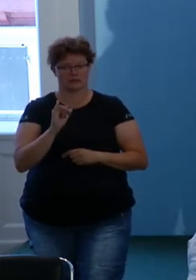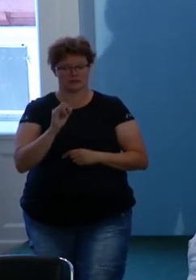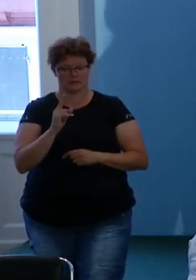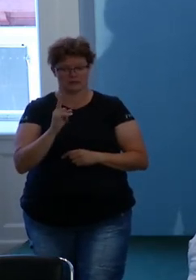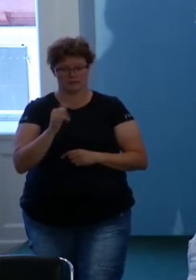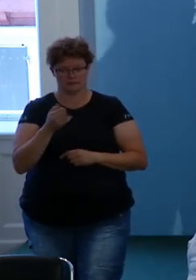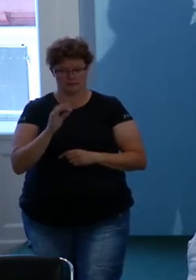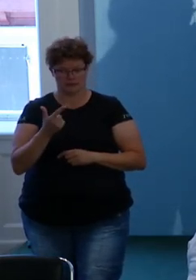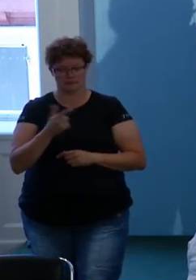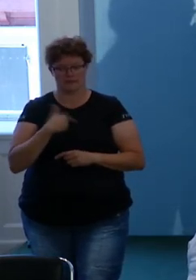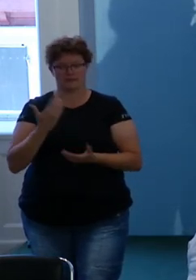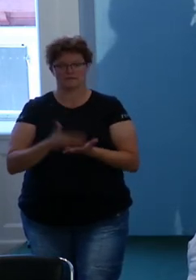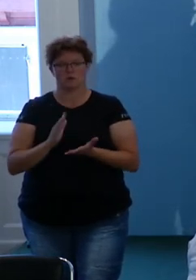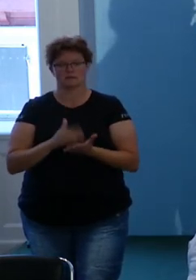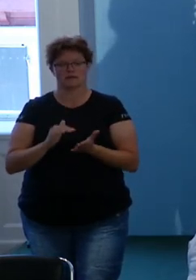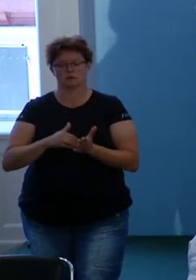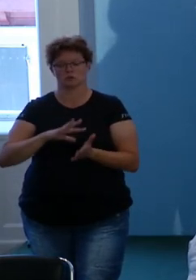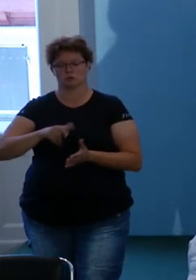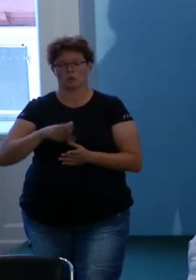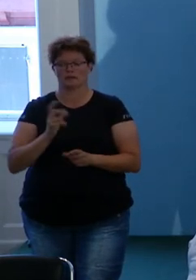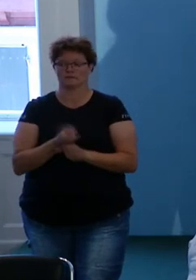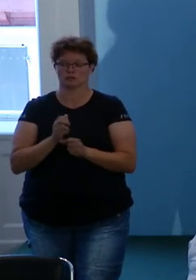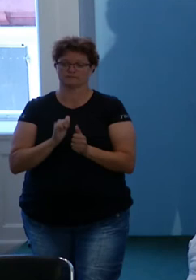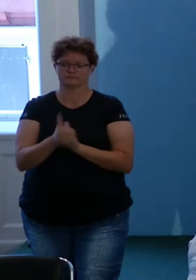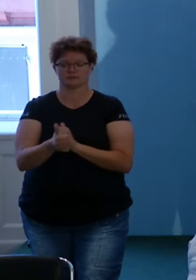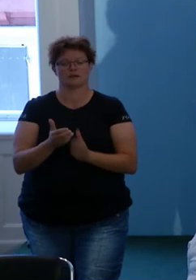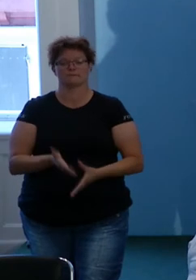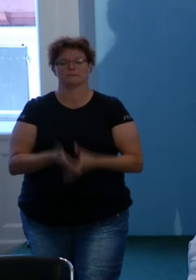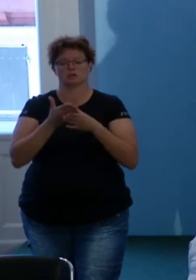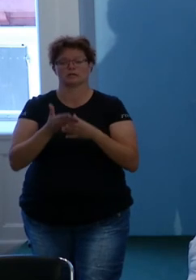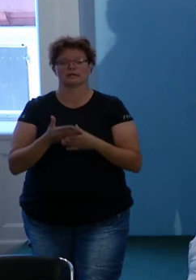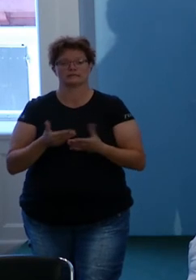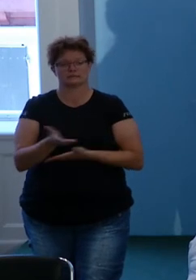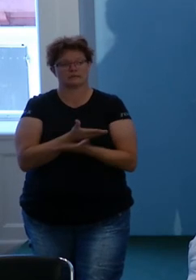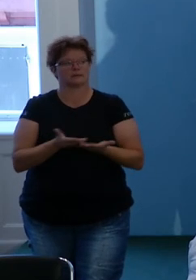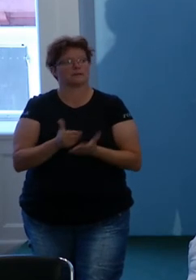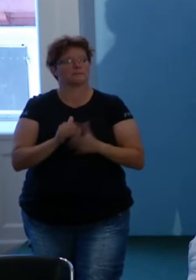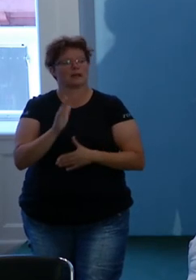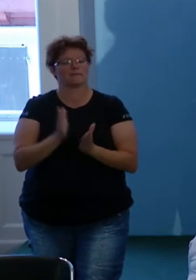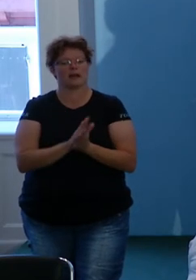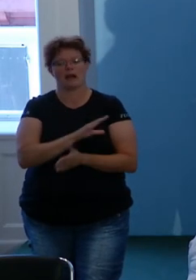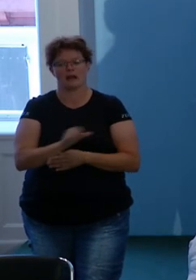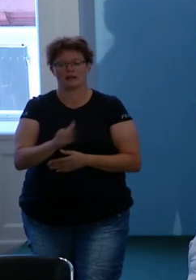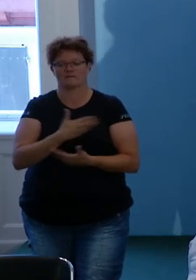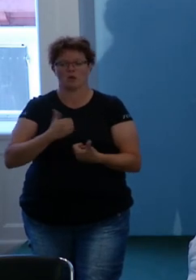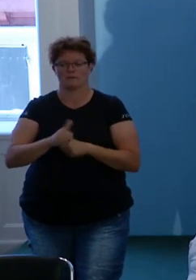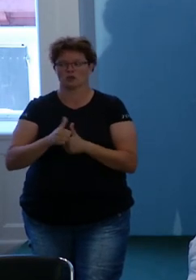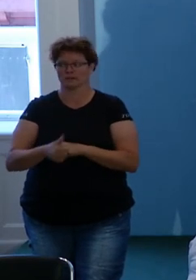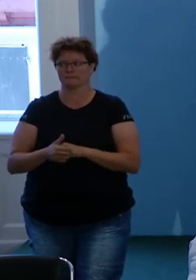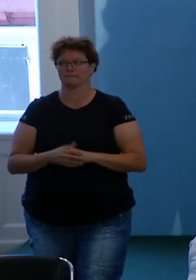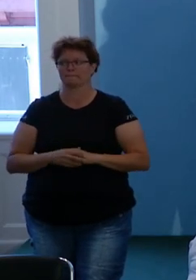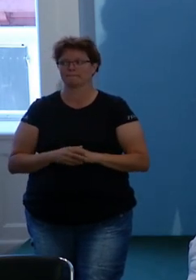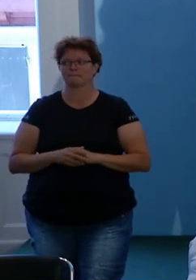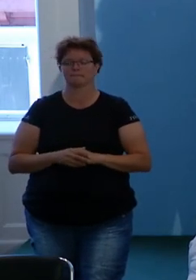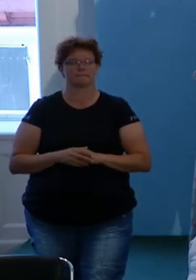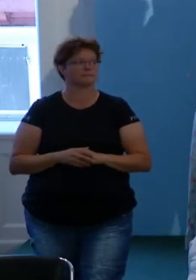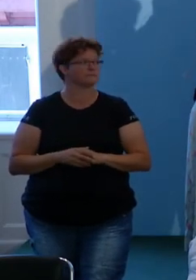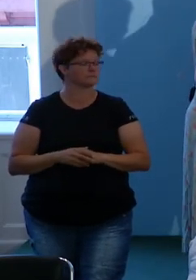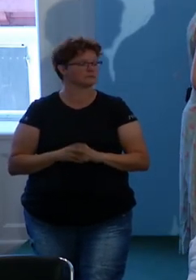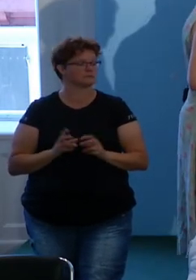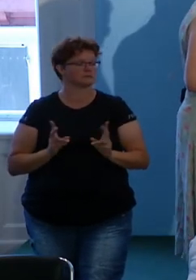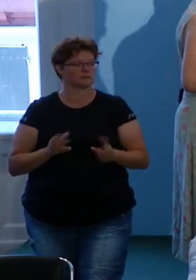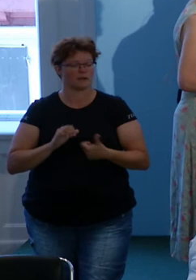att vi fortsätter att hålla i taktpinnen från Skånes sida och försöka bygga samarbete mer med alla berörda parter. Nej, jag